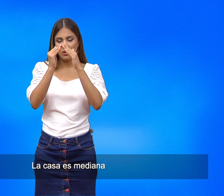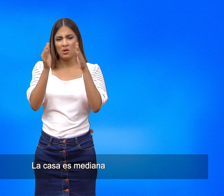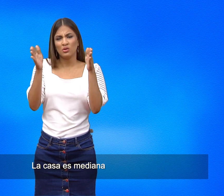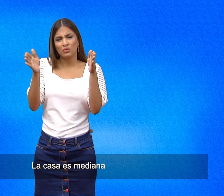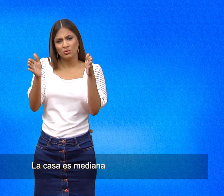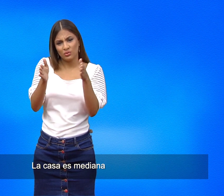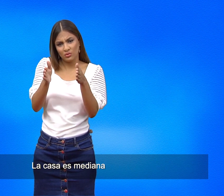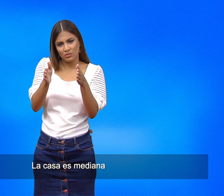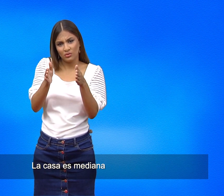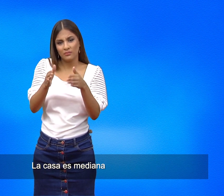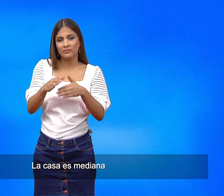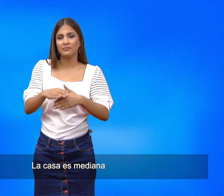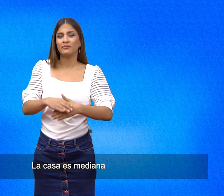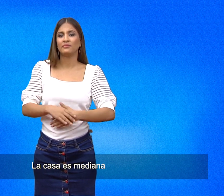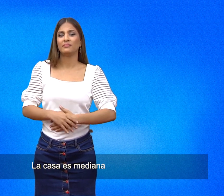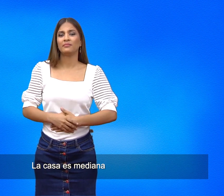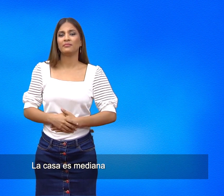la casa es mediana